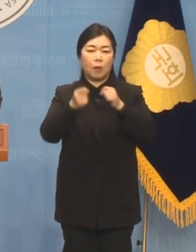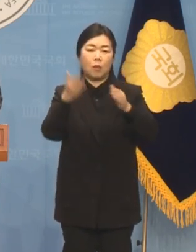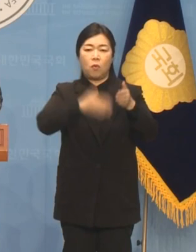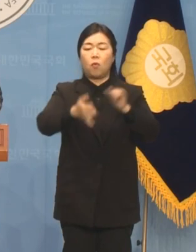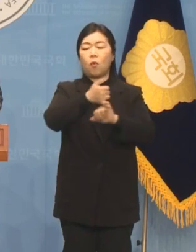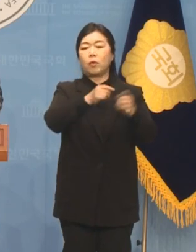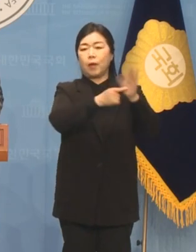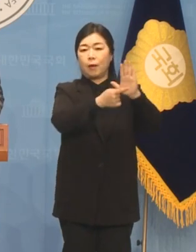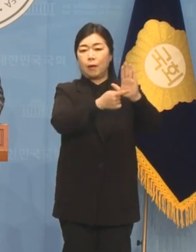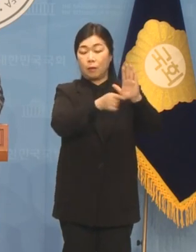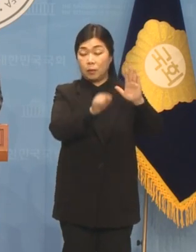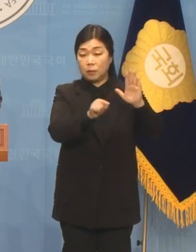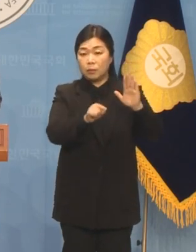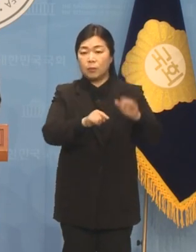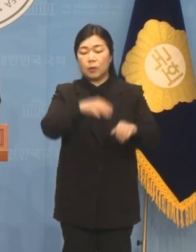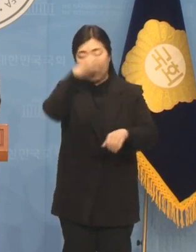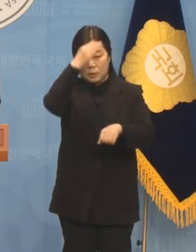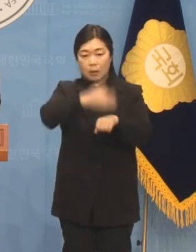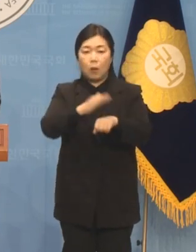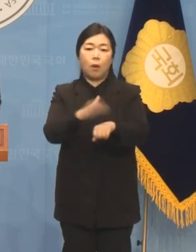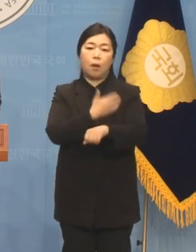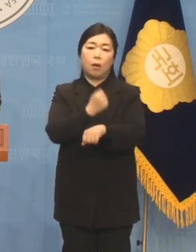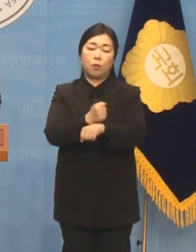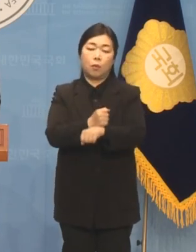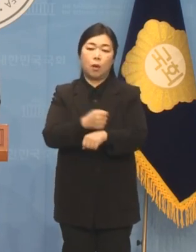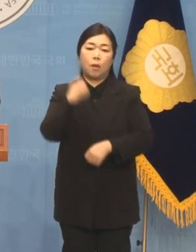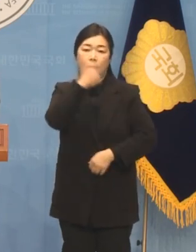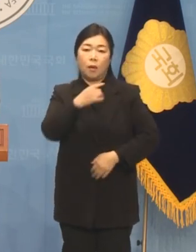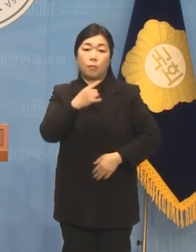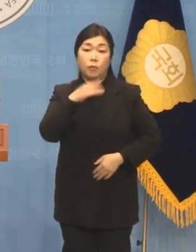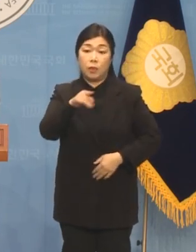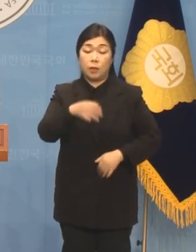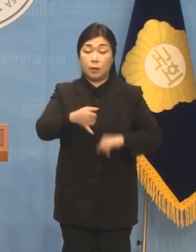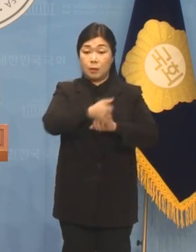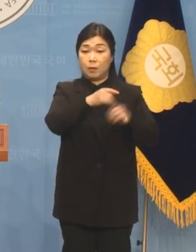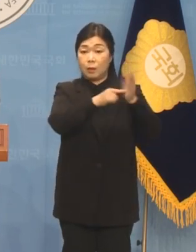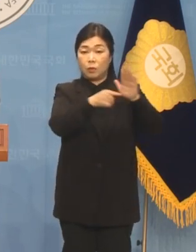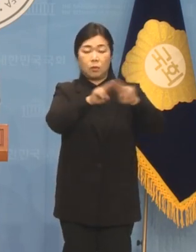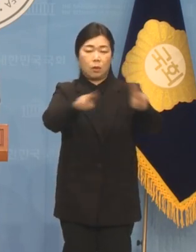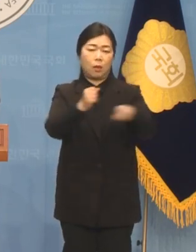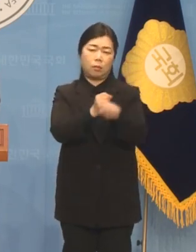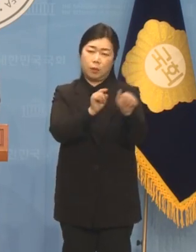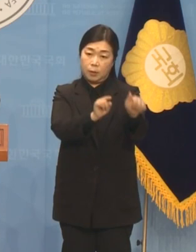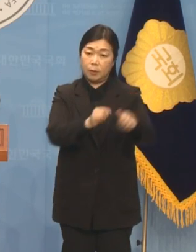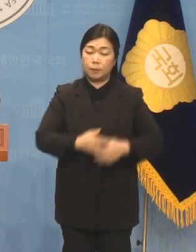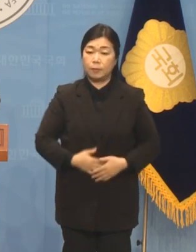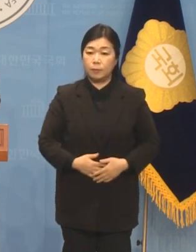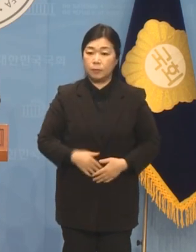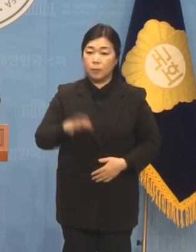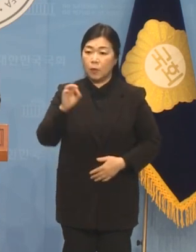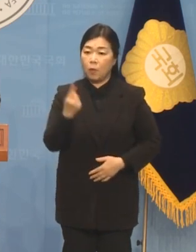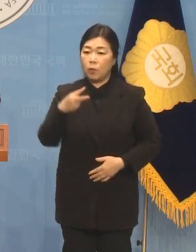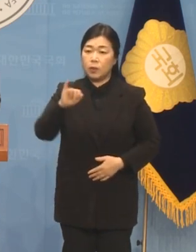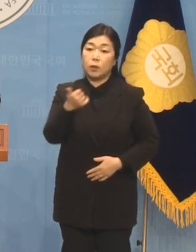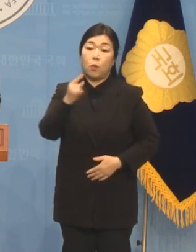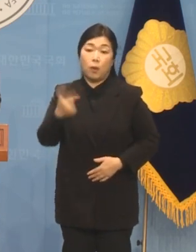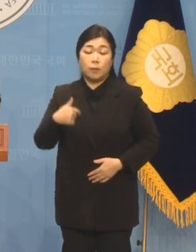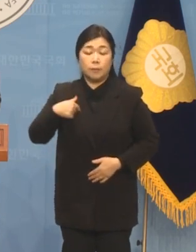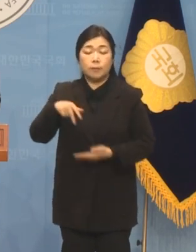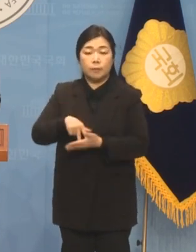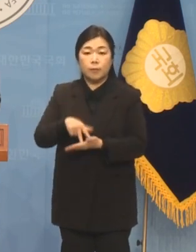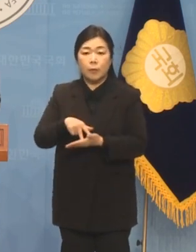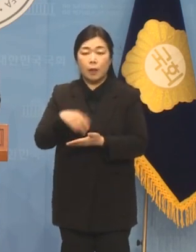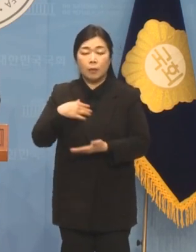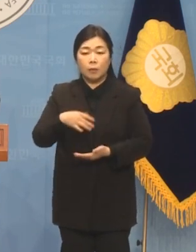구민에게 사과하고 말뿐인 공약 즉각 철회하라. 오신환이 광진구 지상철 지하화 기금